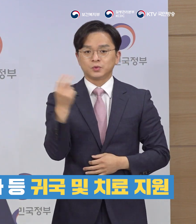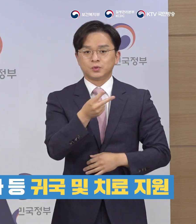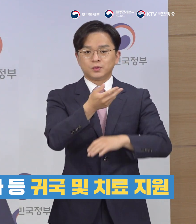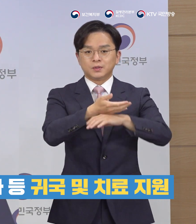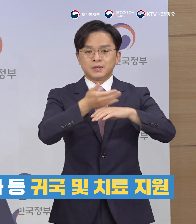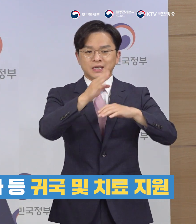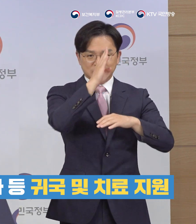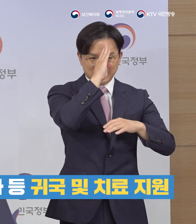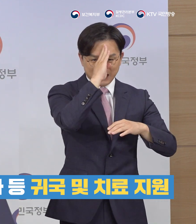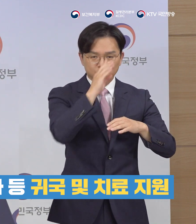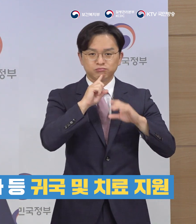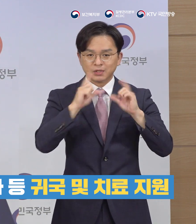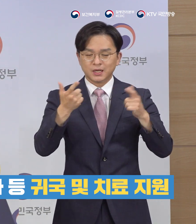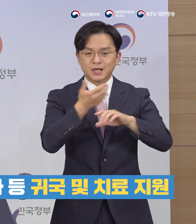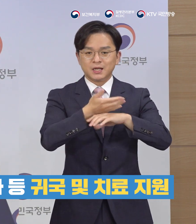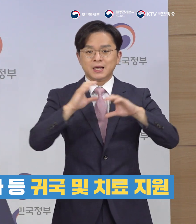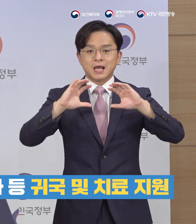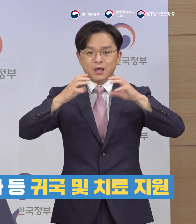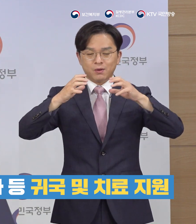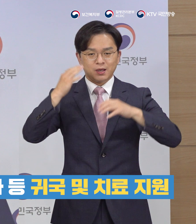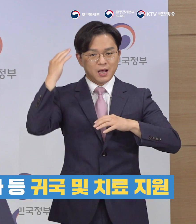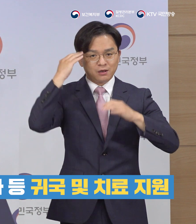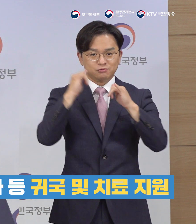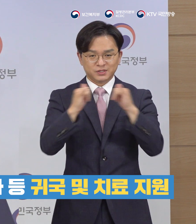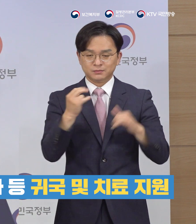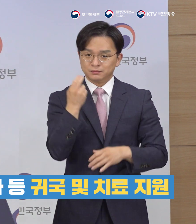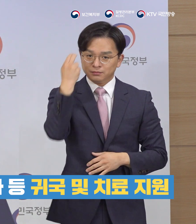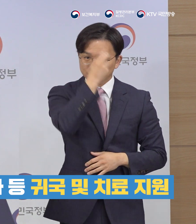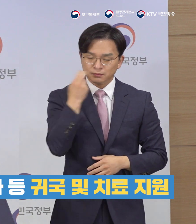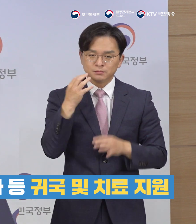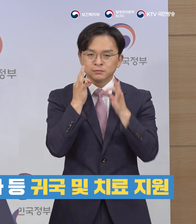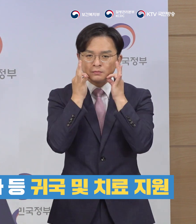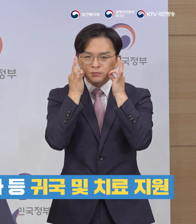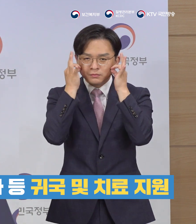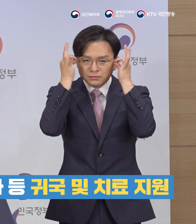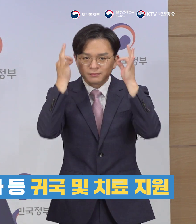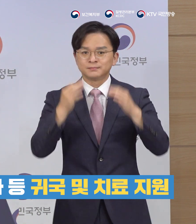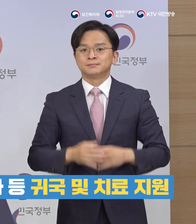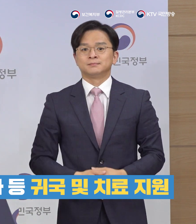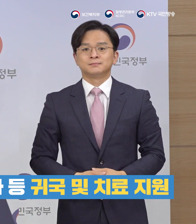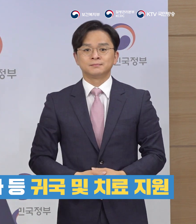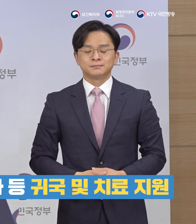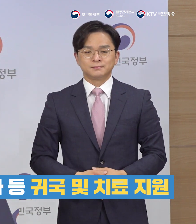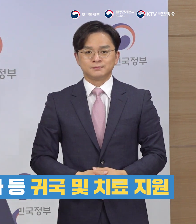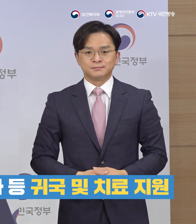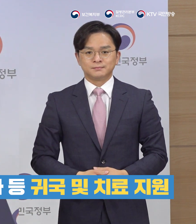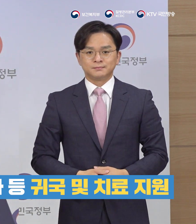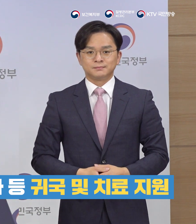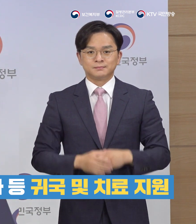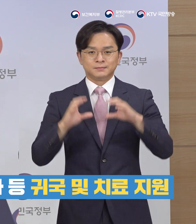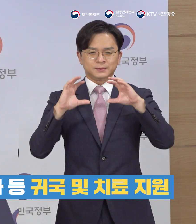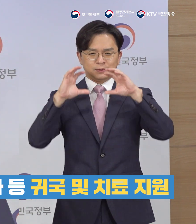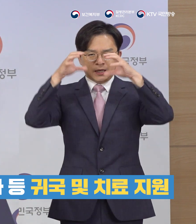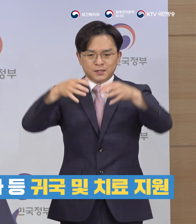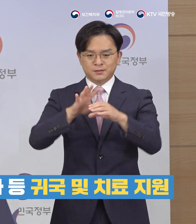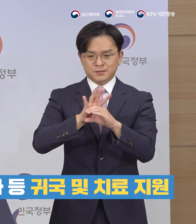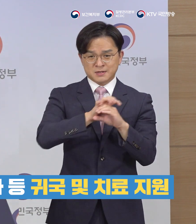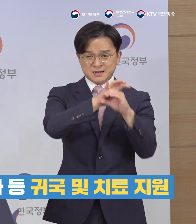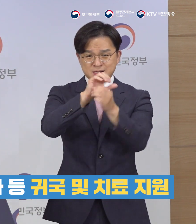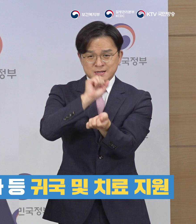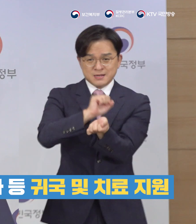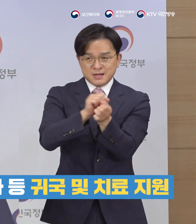귀국하여 치료받도록 지원하고 해외에 계신 국민의 보호를 위해 계속해서 노력을 기울이고 있습니다.